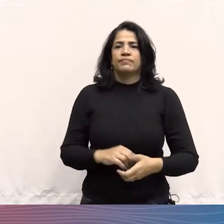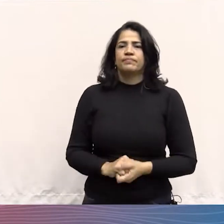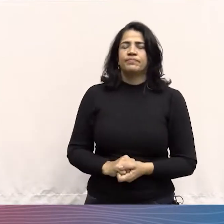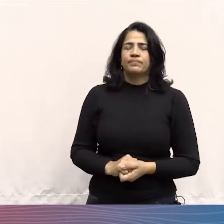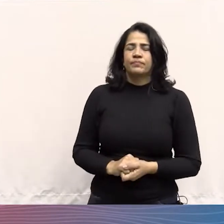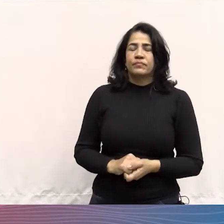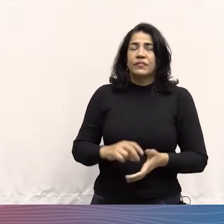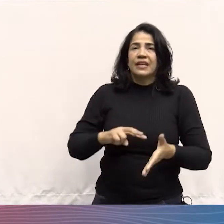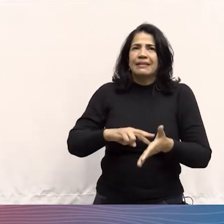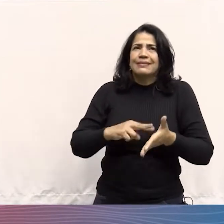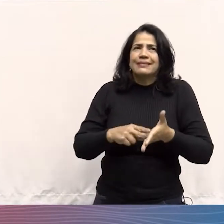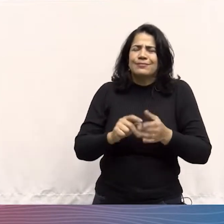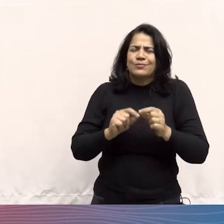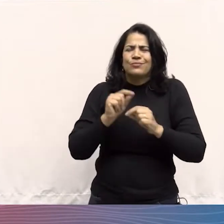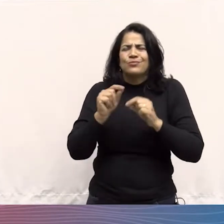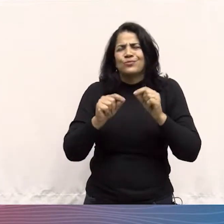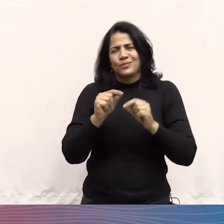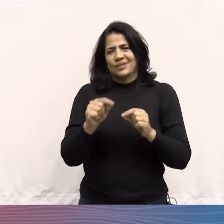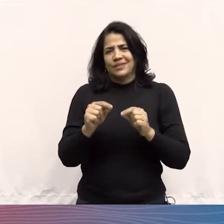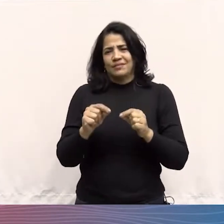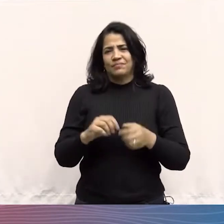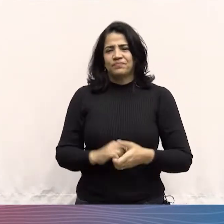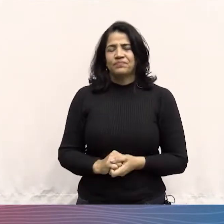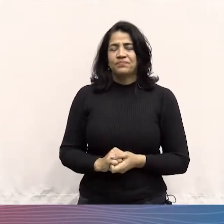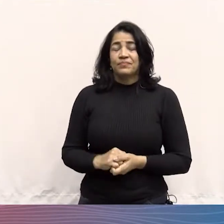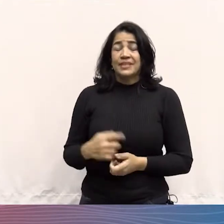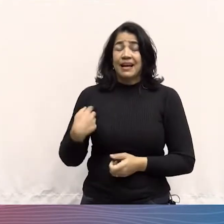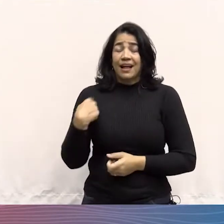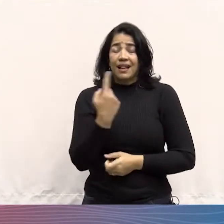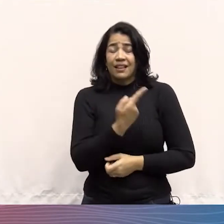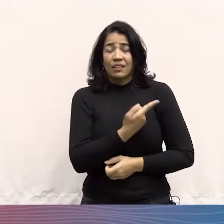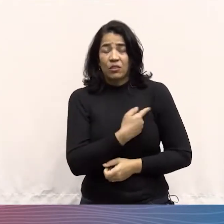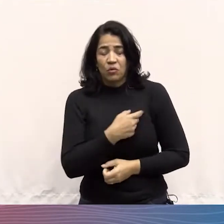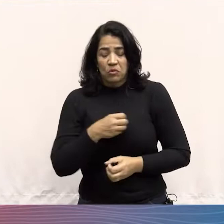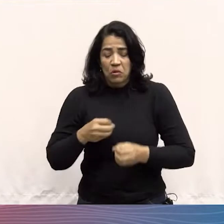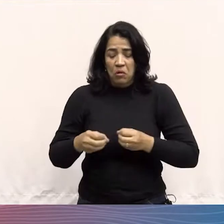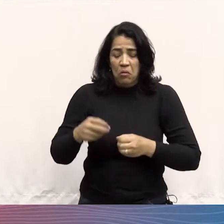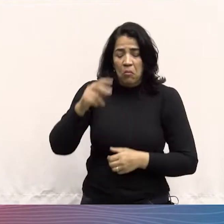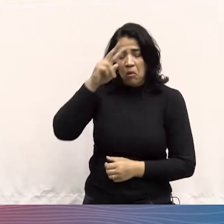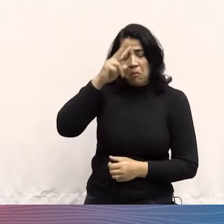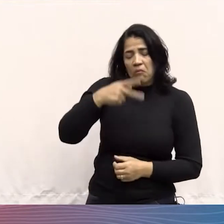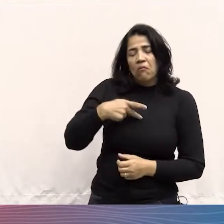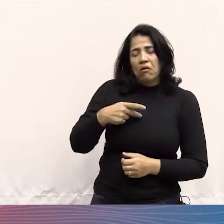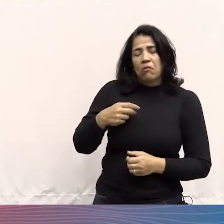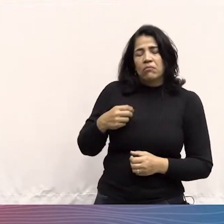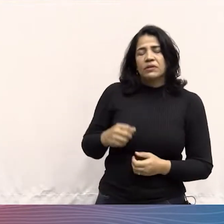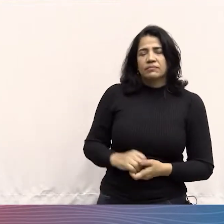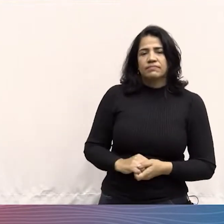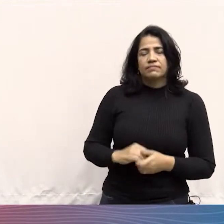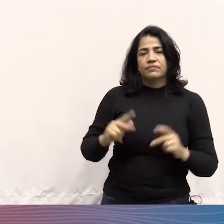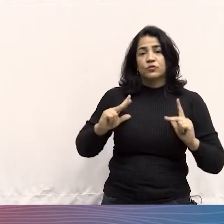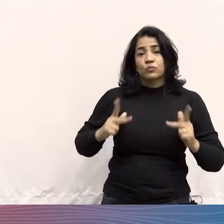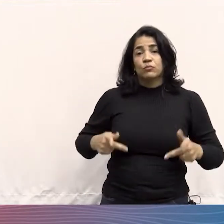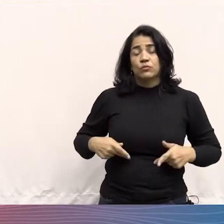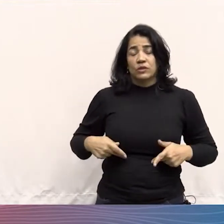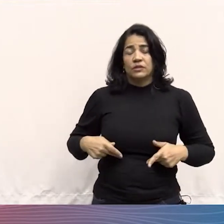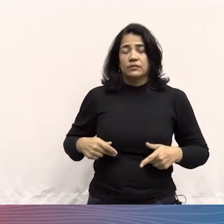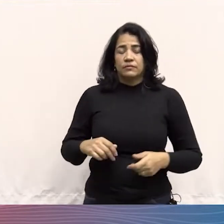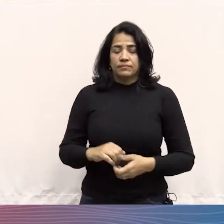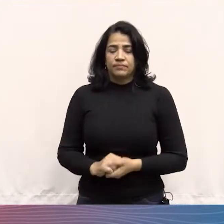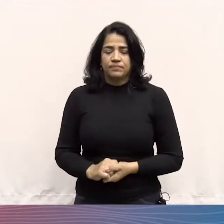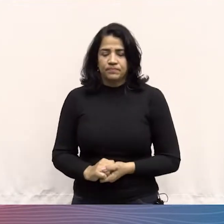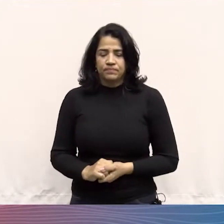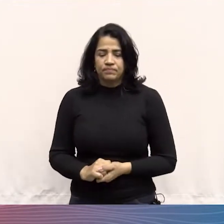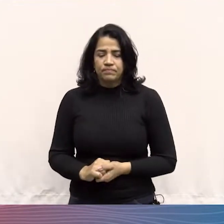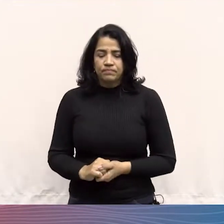a nossa própria obra humana, é feito pelo homem. E pedra